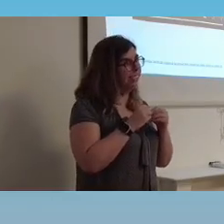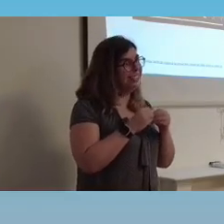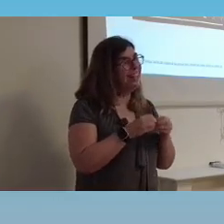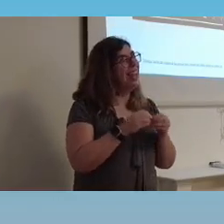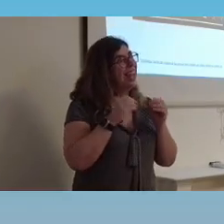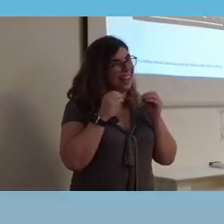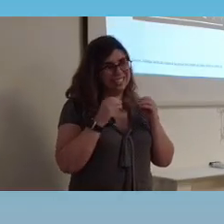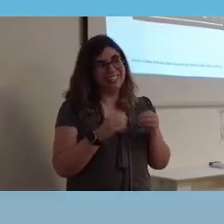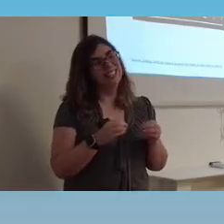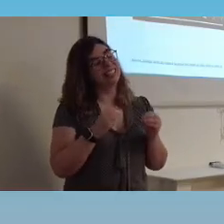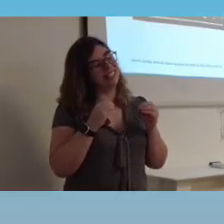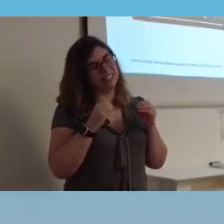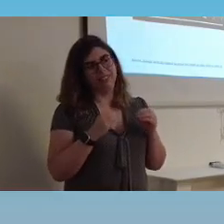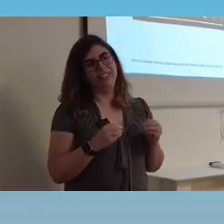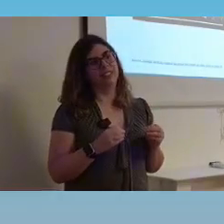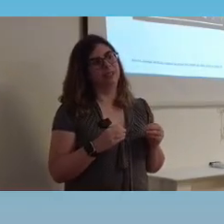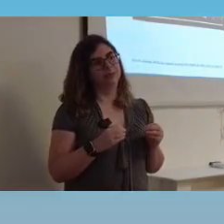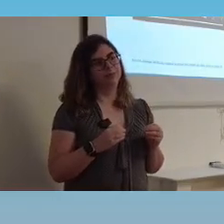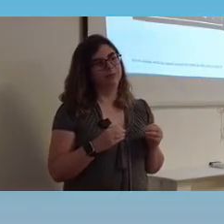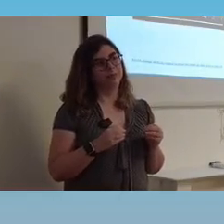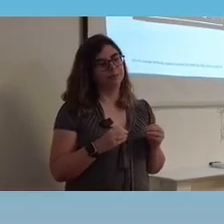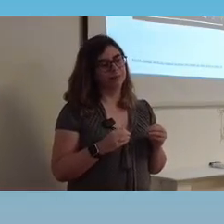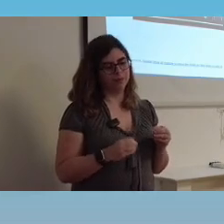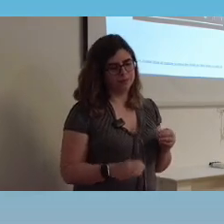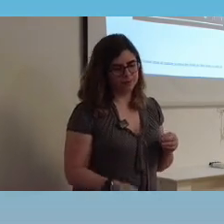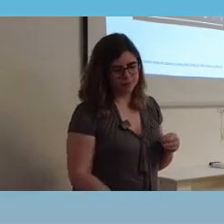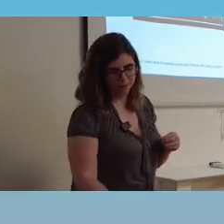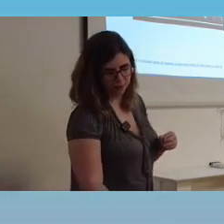s'expriment en langue des signes, elles signent très très vite.